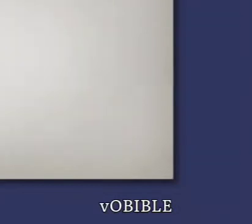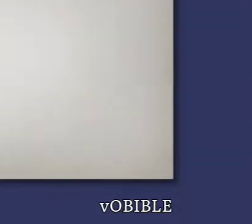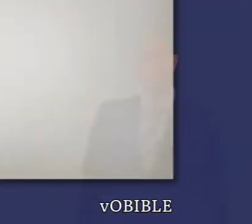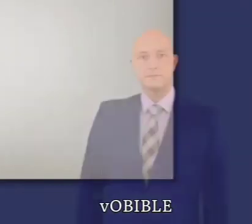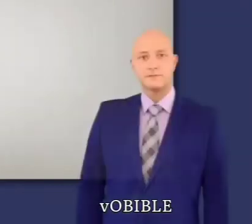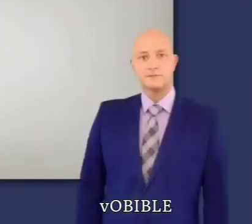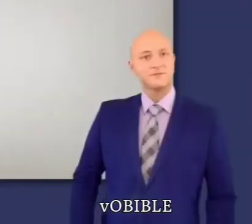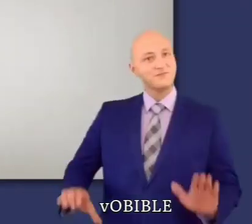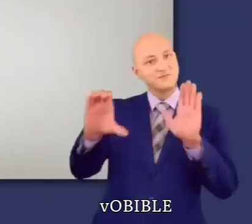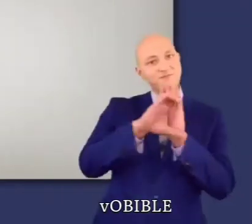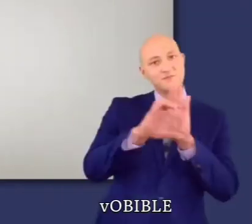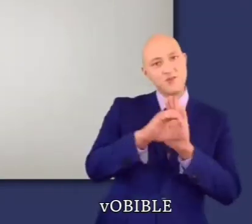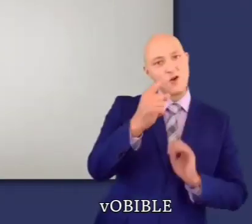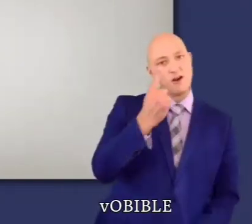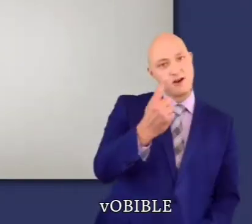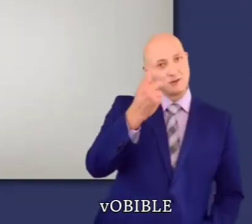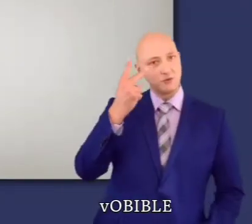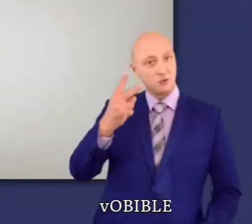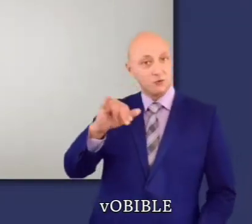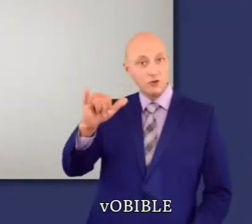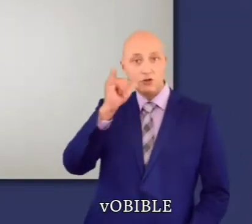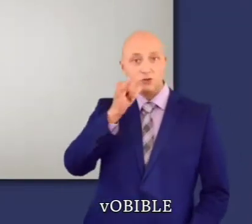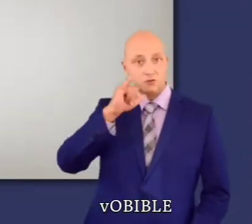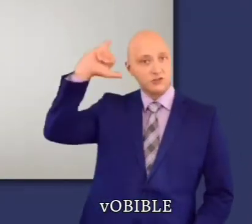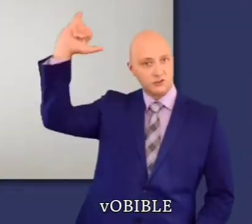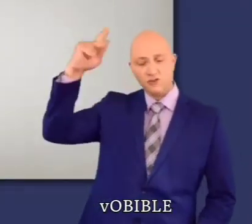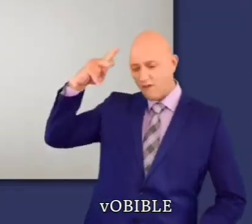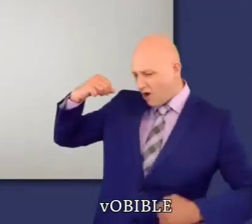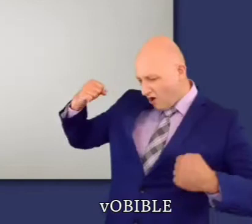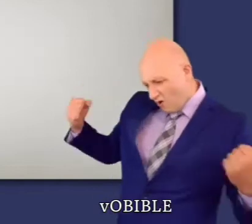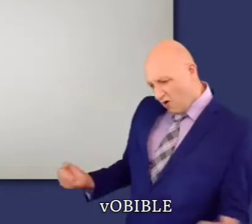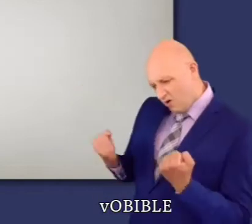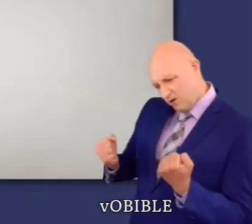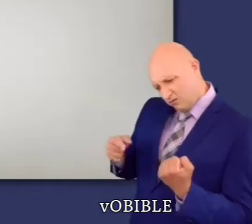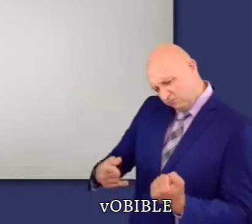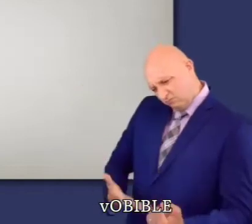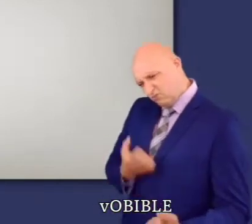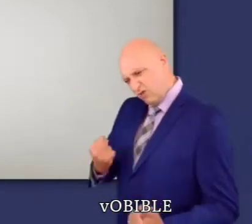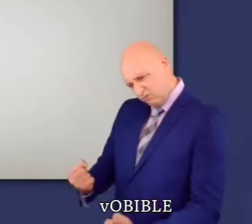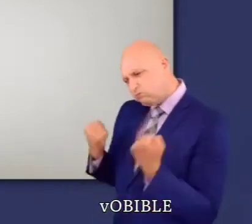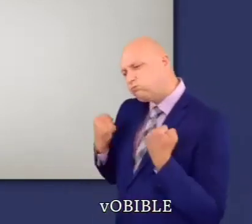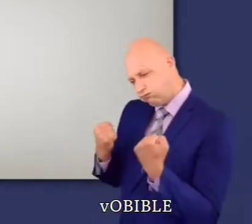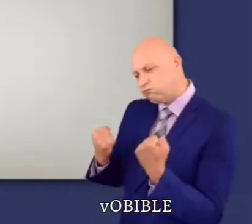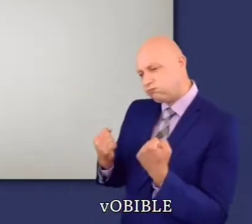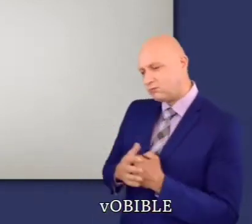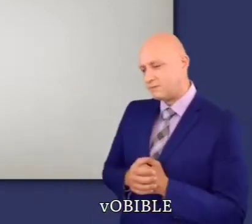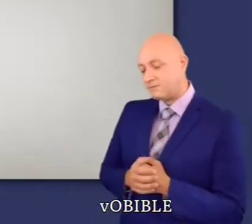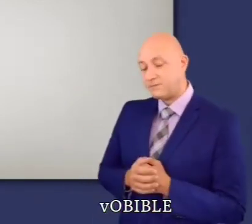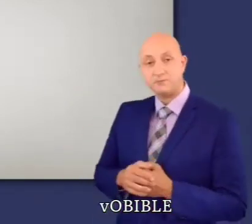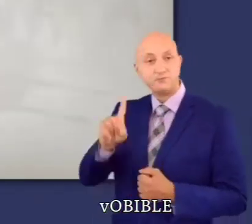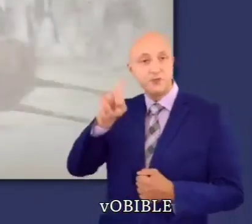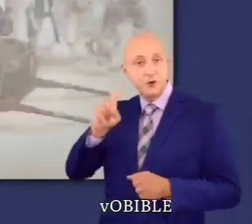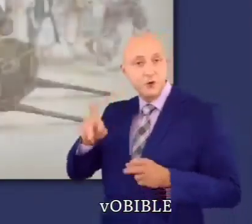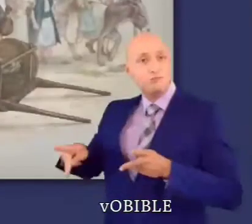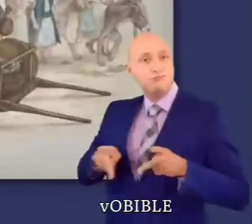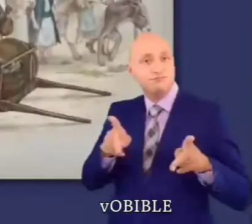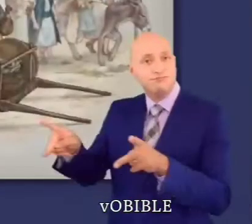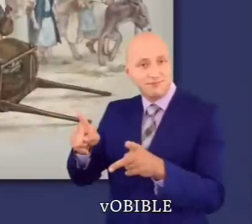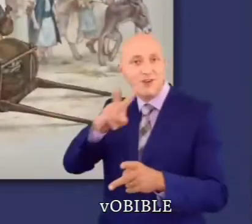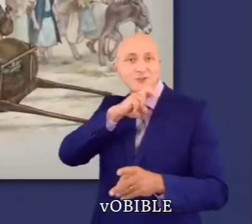Ce livre contient de précieuses leçons sur le courage, la foi et l'obéissance, en particulier dans les passages où le peuple de